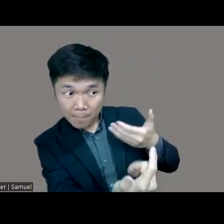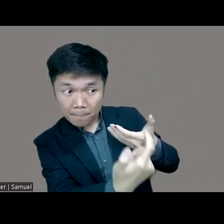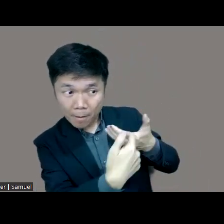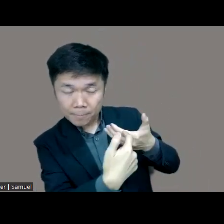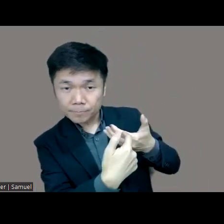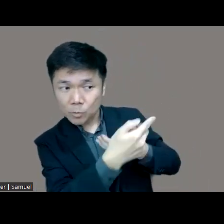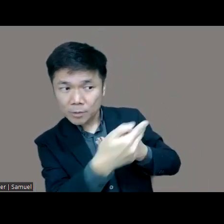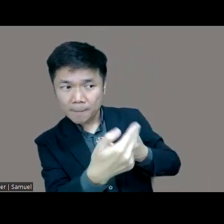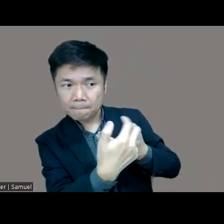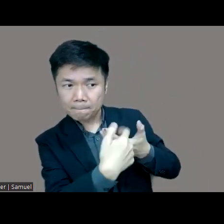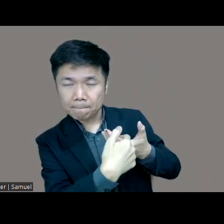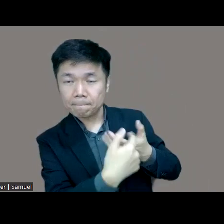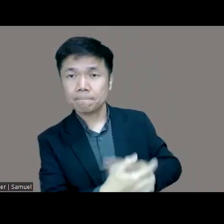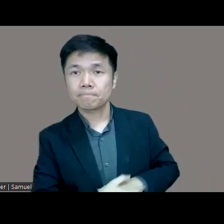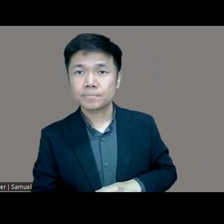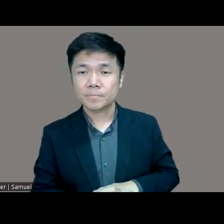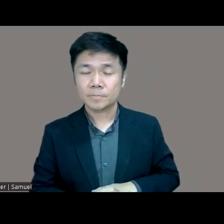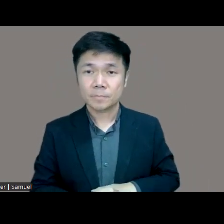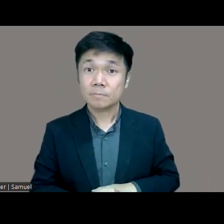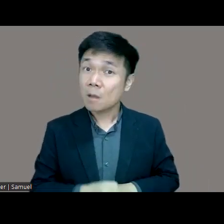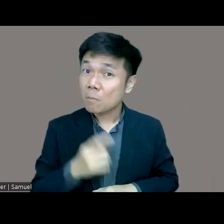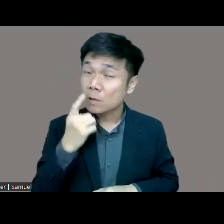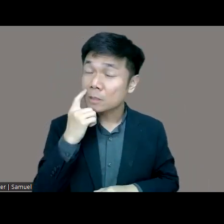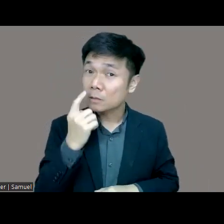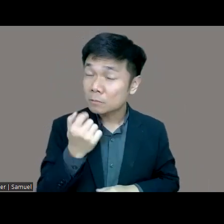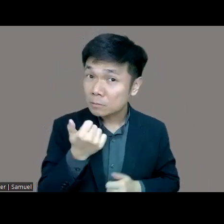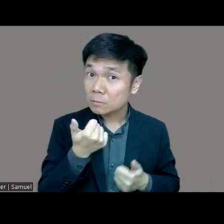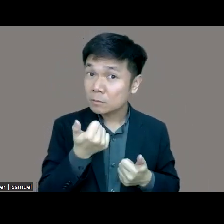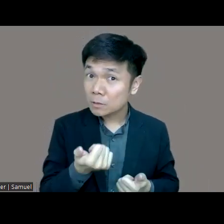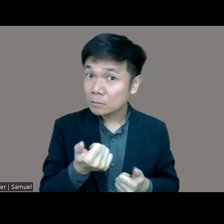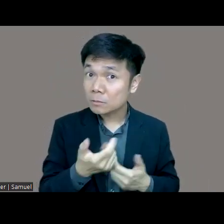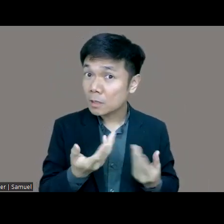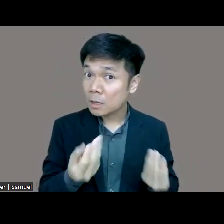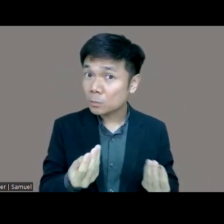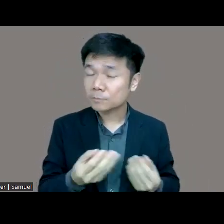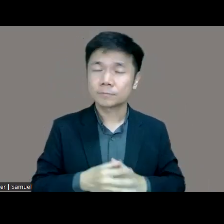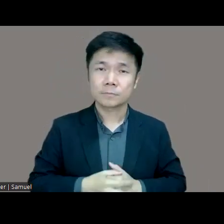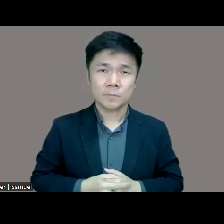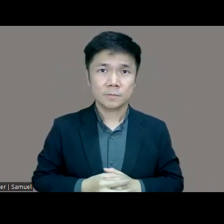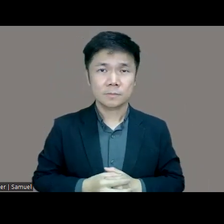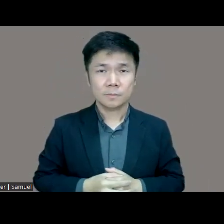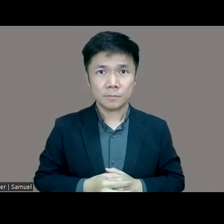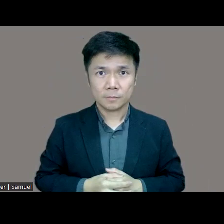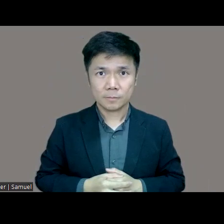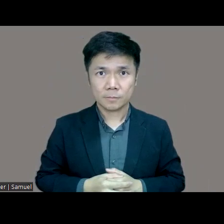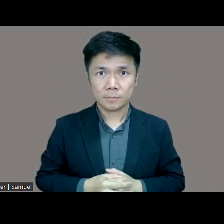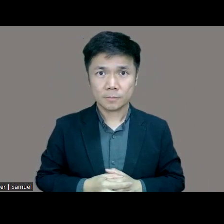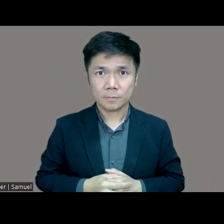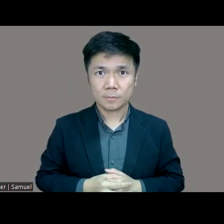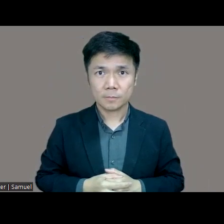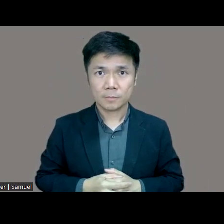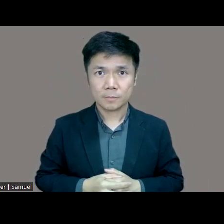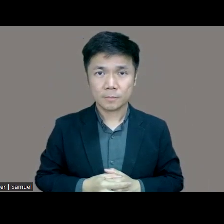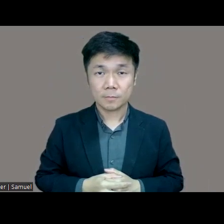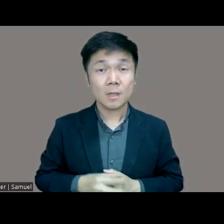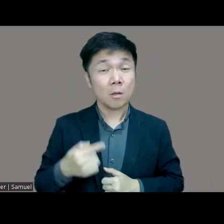distance. Je voudrais entendre ton opinion. Est-ce que c'est positif, des mesures positives ou pas?